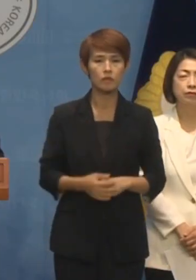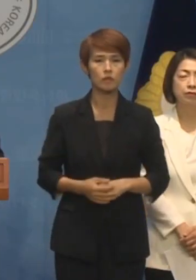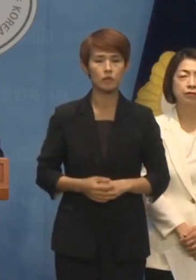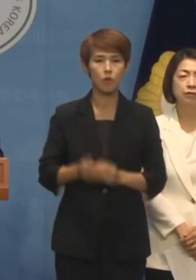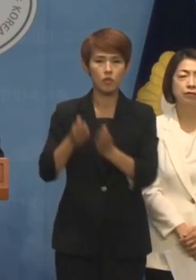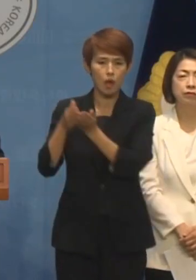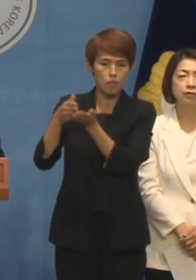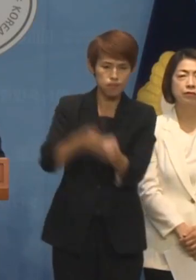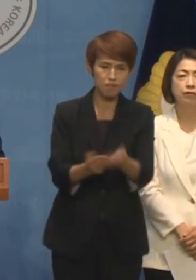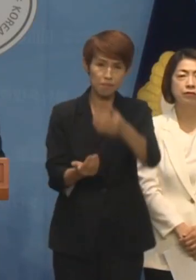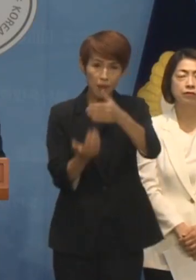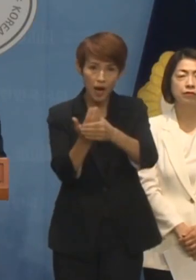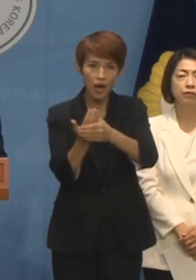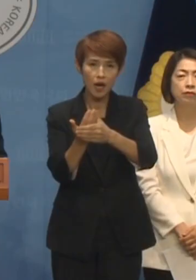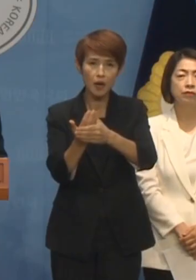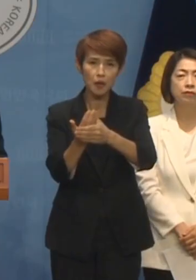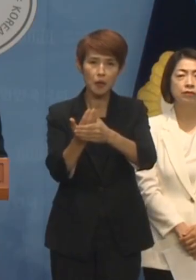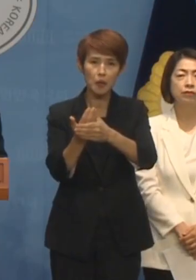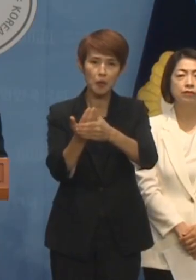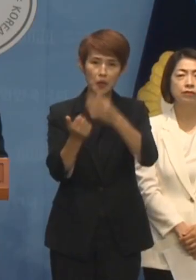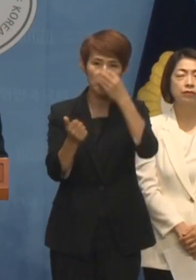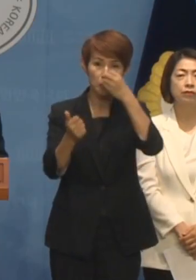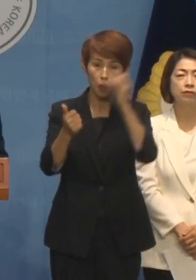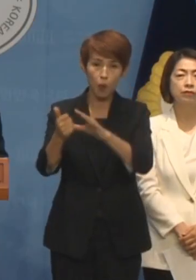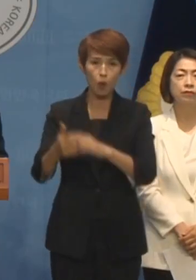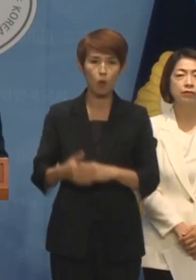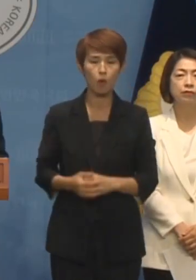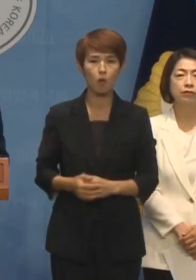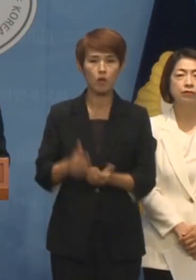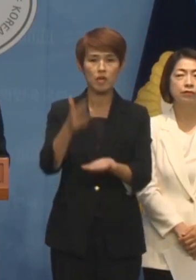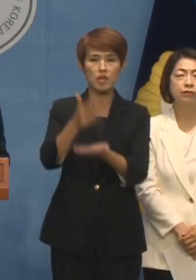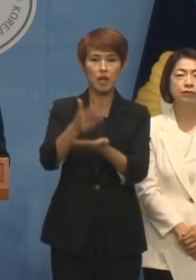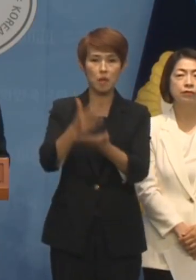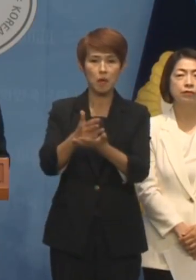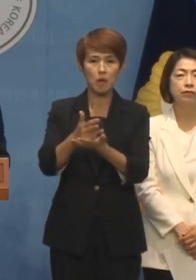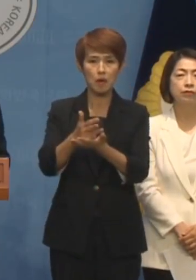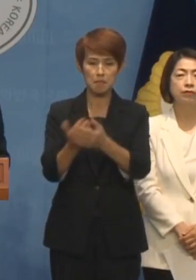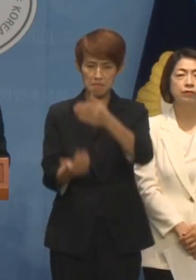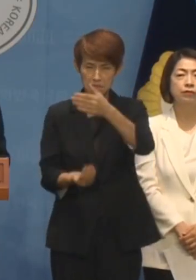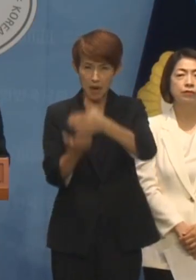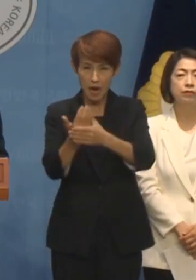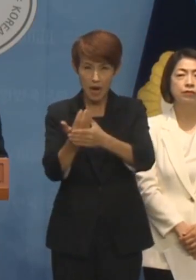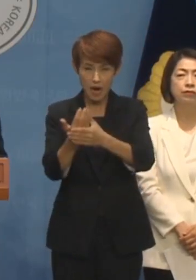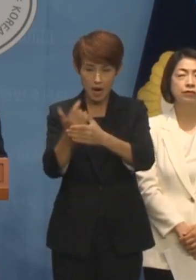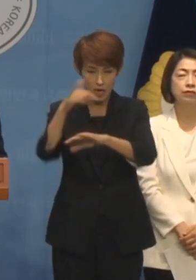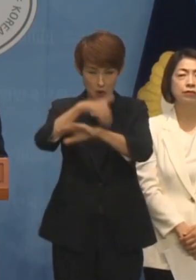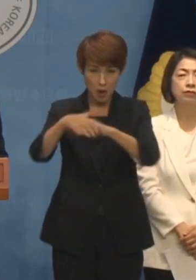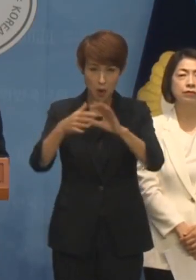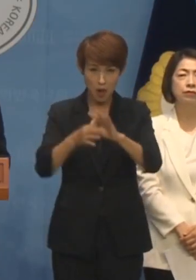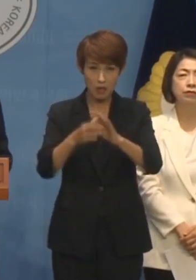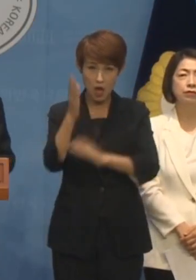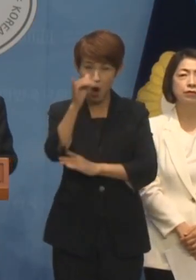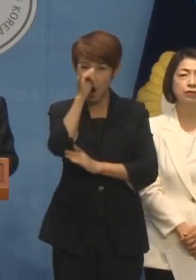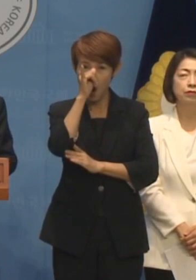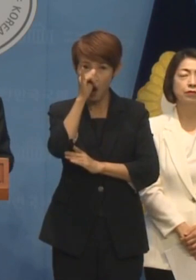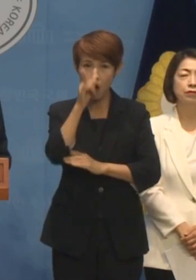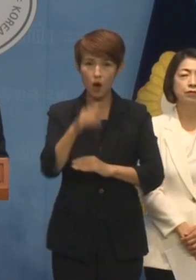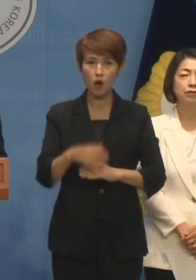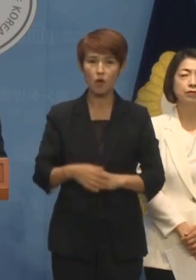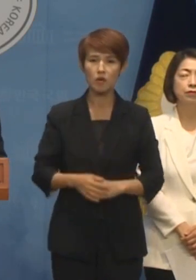세월호를 조롱한다. 이태원 참사 기획서를 흘린다. 그리고 상대방을 딱지